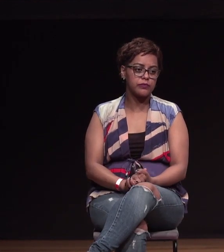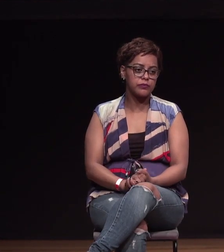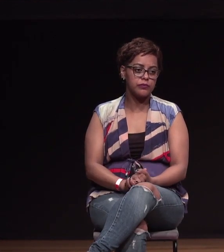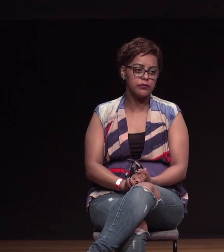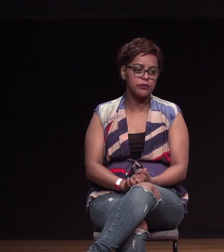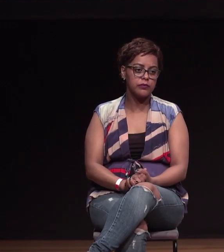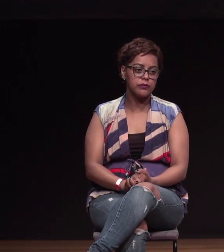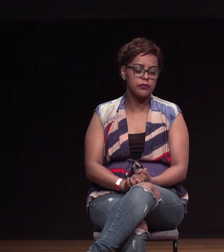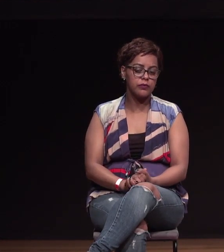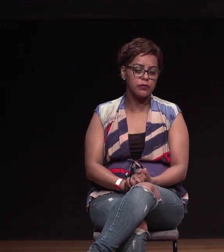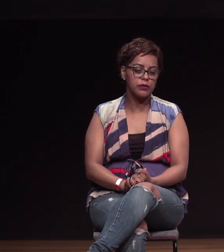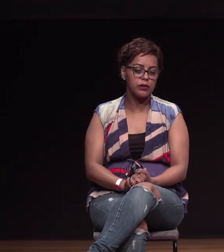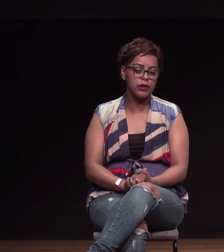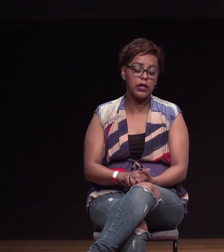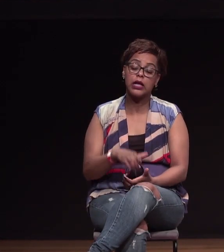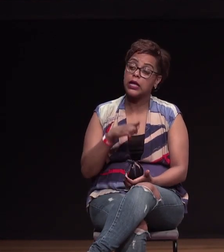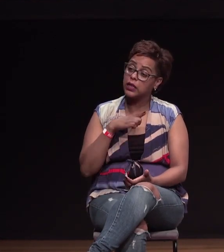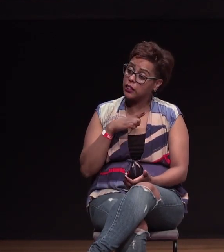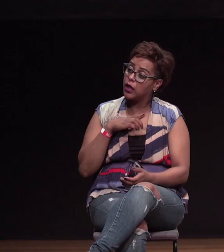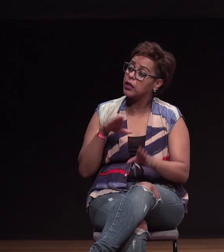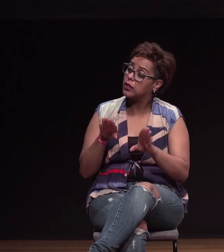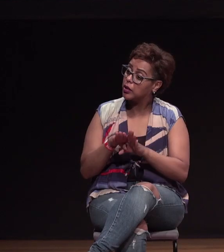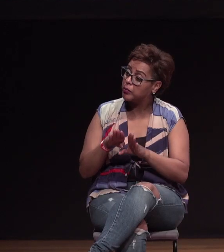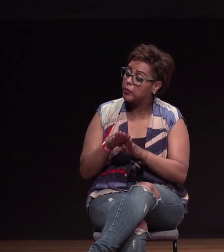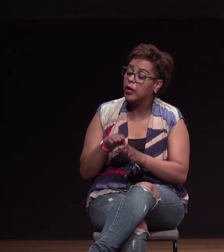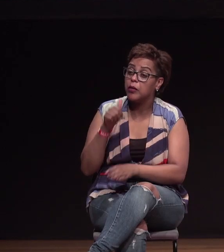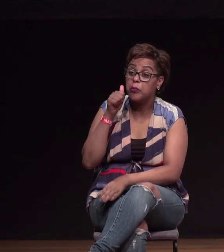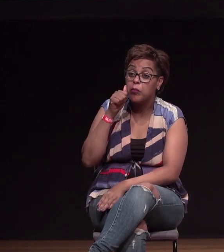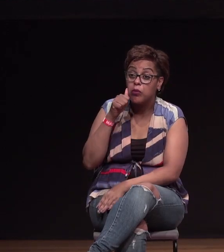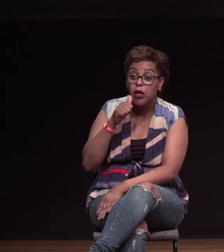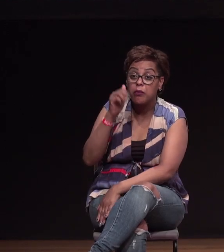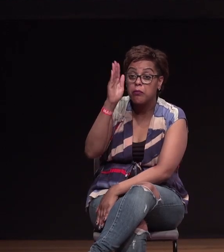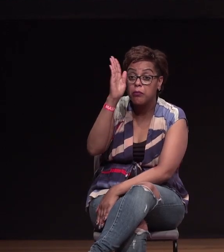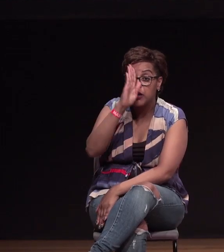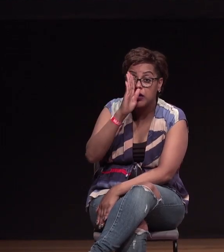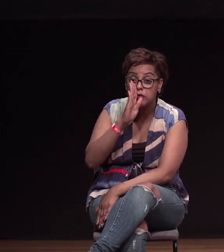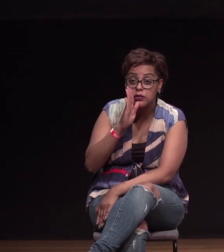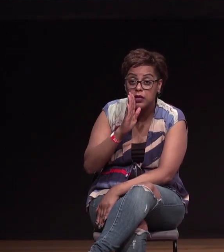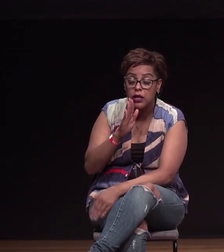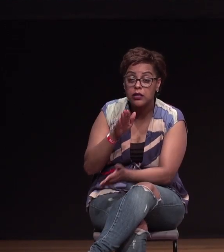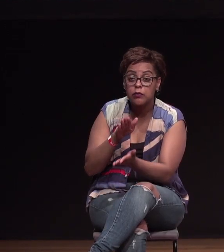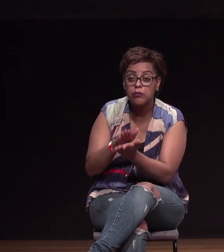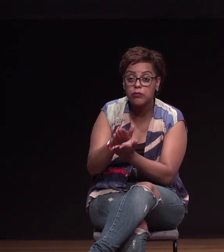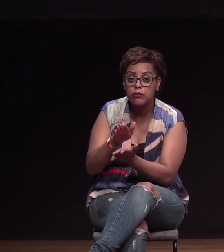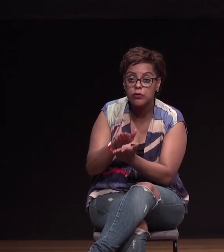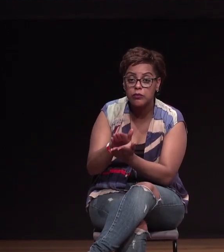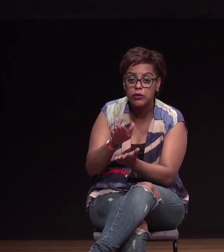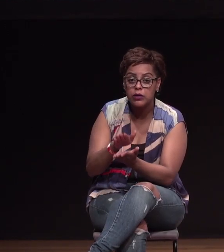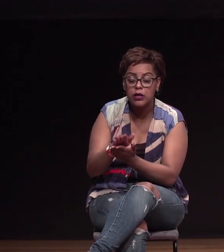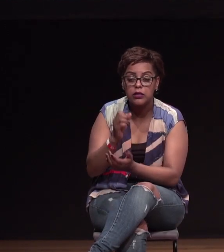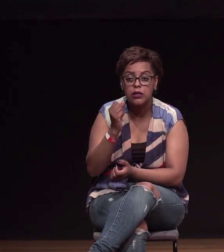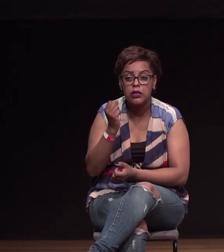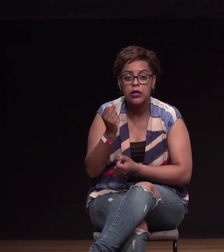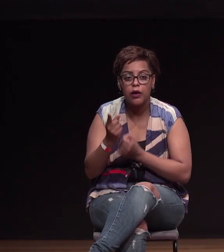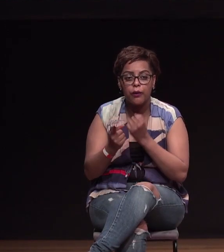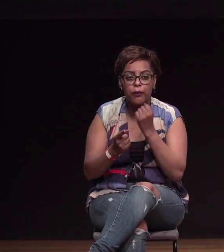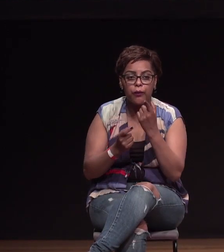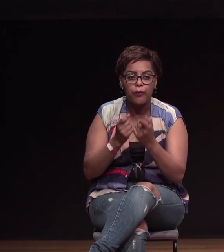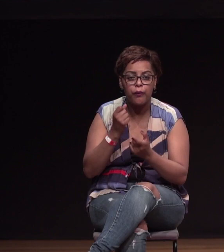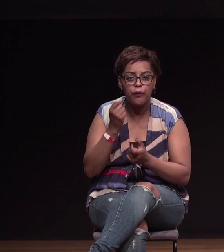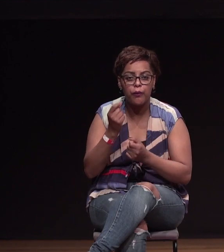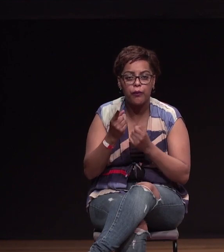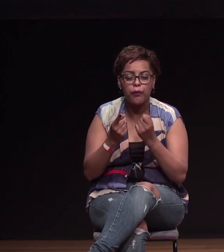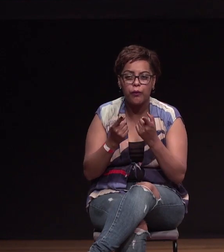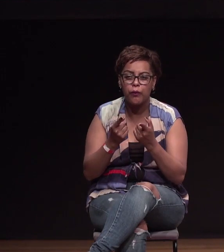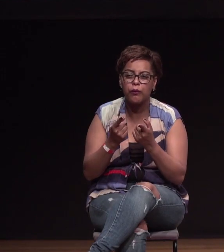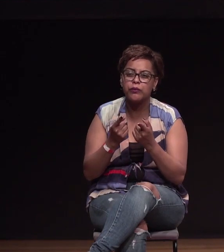E tem também as autoras brasileiras, que vêm sendo publicadas em alguns esforços